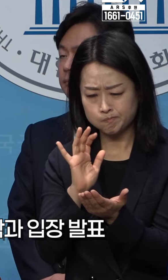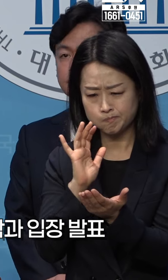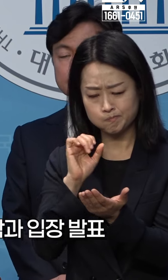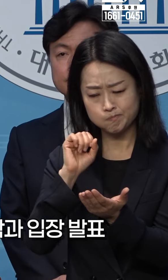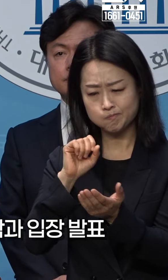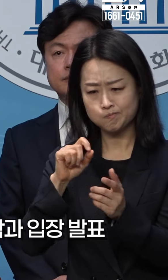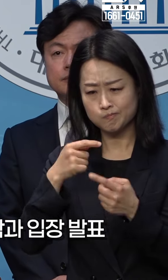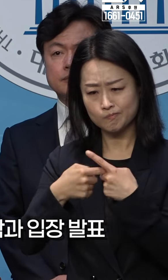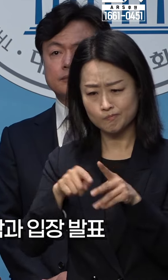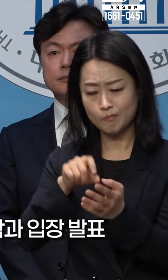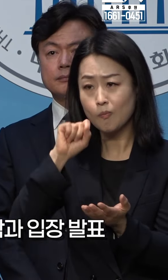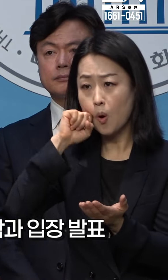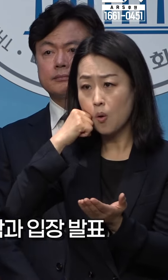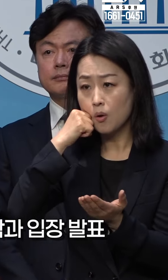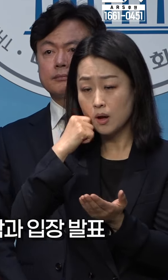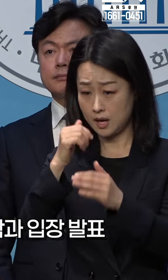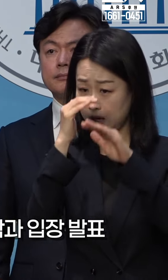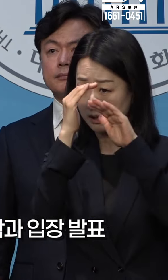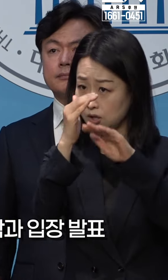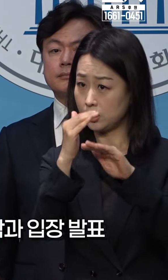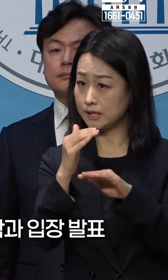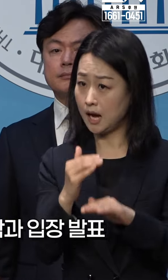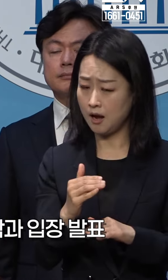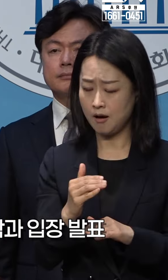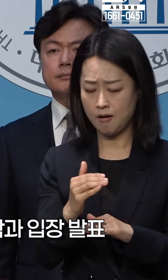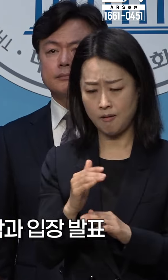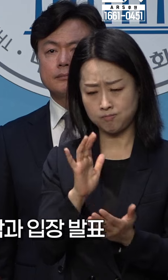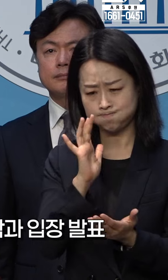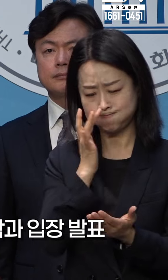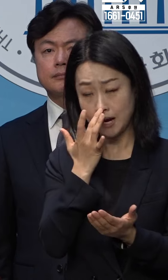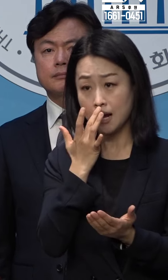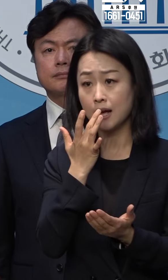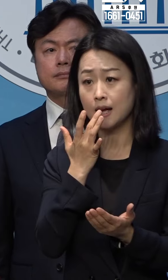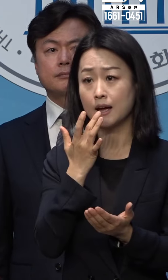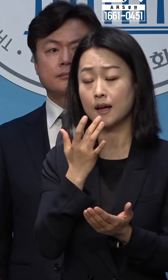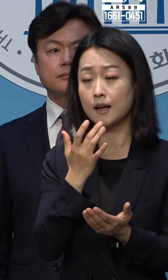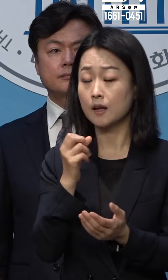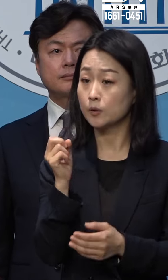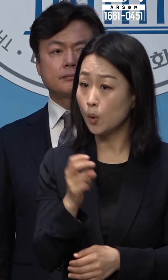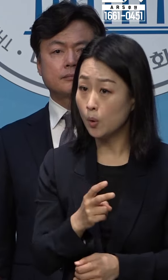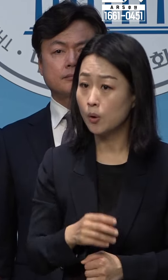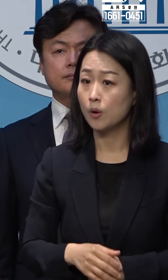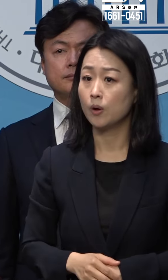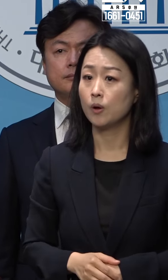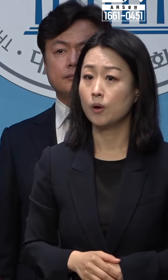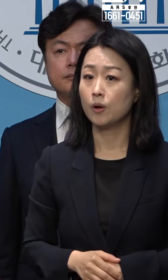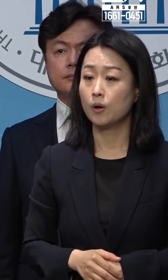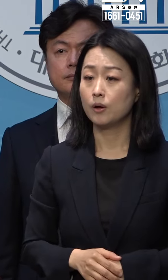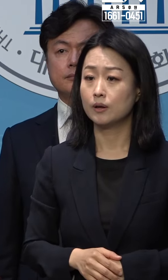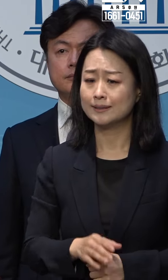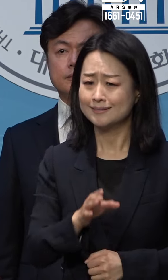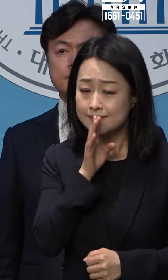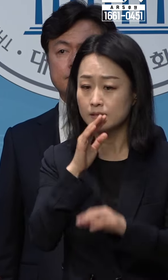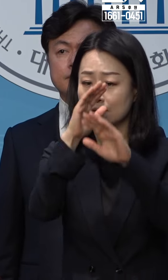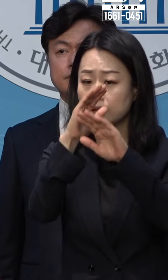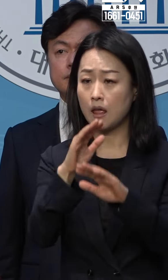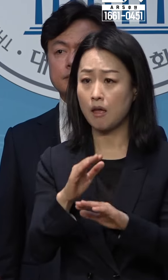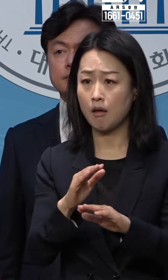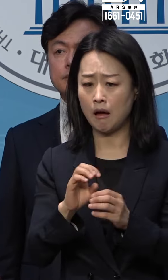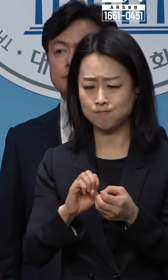없고 절차적으로 봐도 이해가 되지 않은 납득할 수 없는 그리고 무엇보다도 사실 관계가